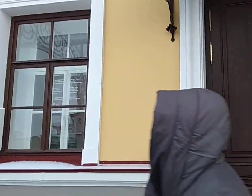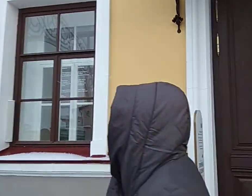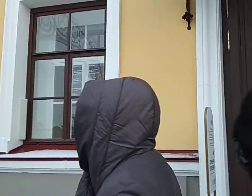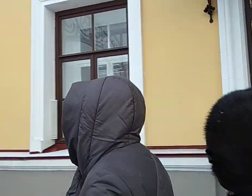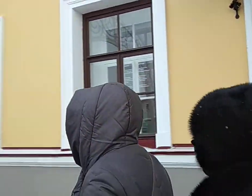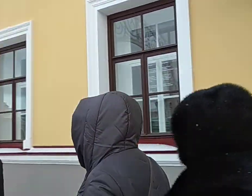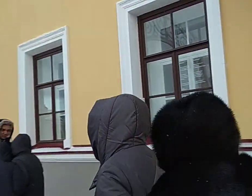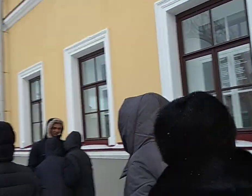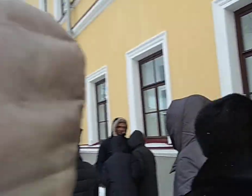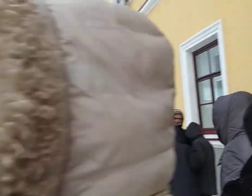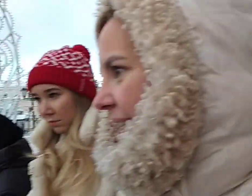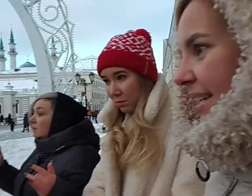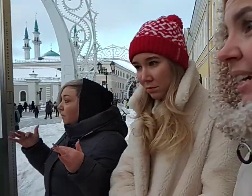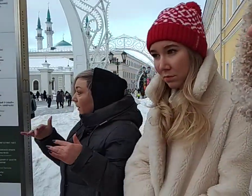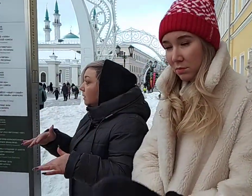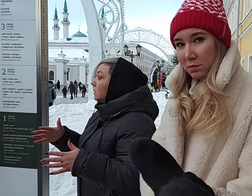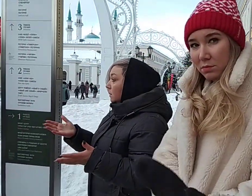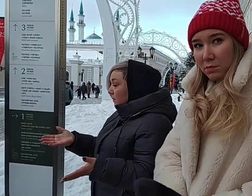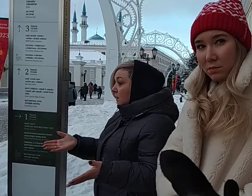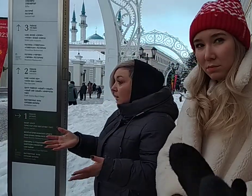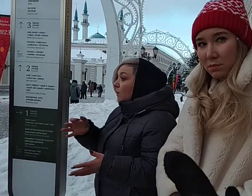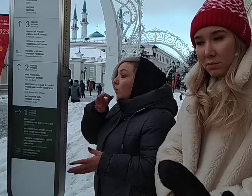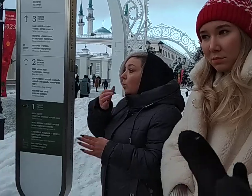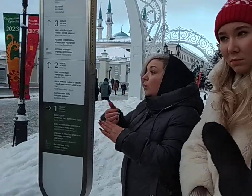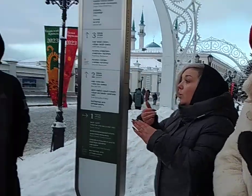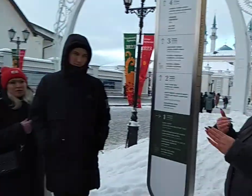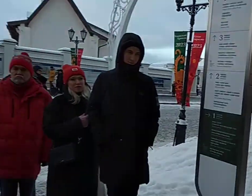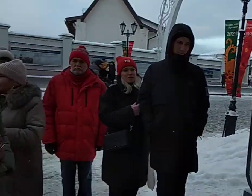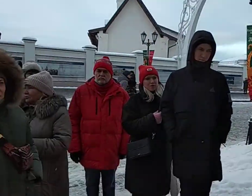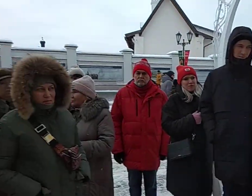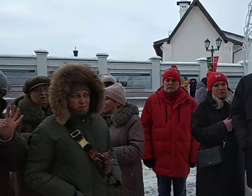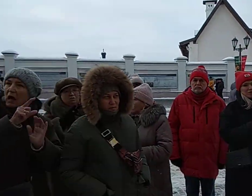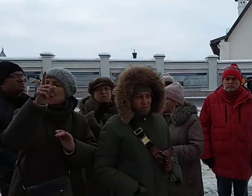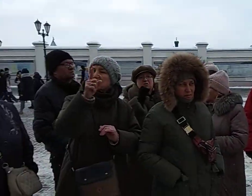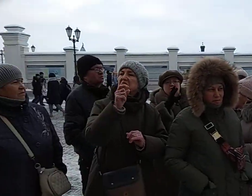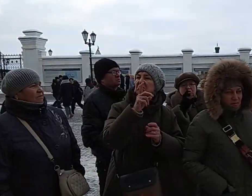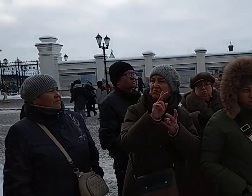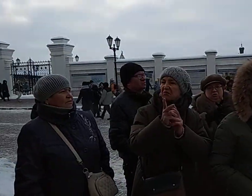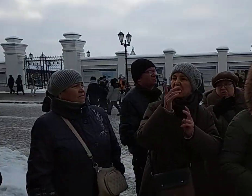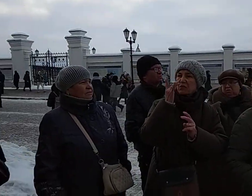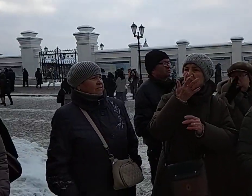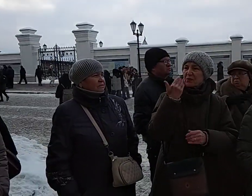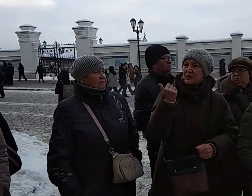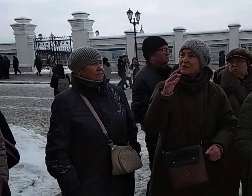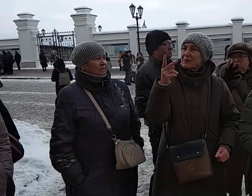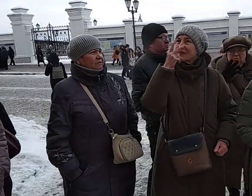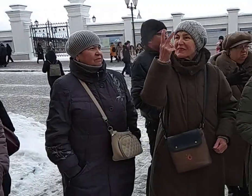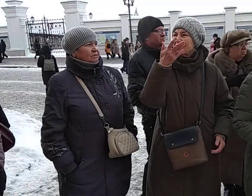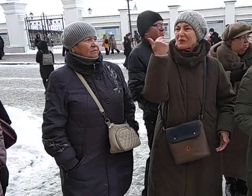чего мы сегодня с вами здесь собрались. Перед тем, как мы зайдем с вами во двор, я просто хочу сказать два